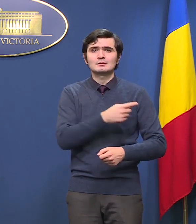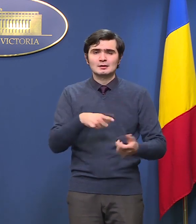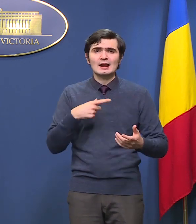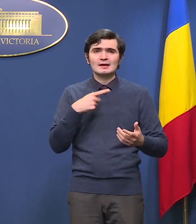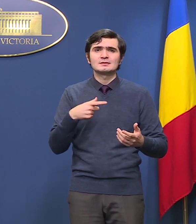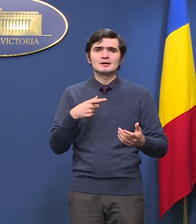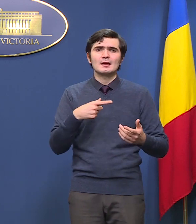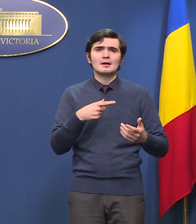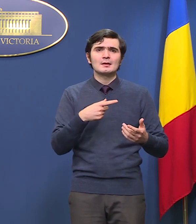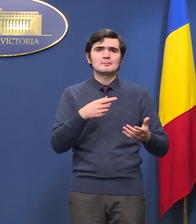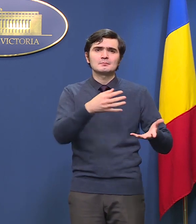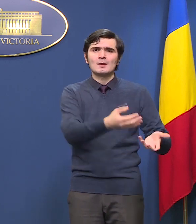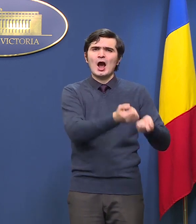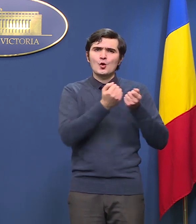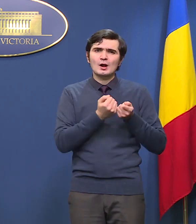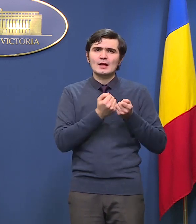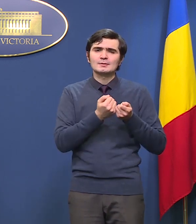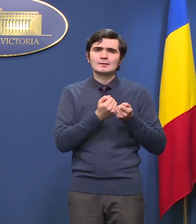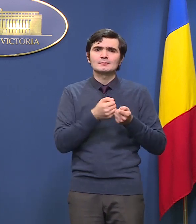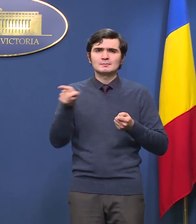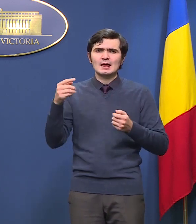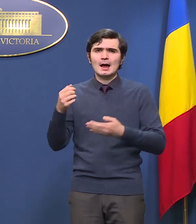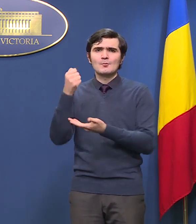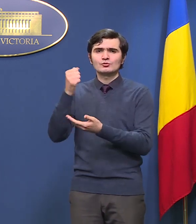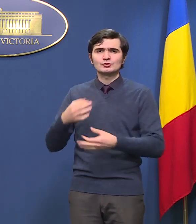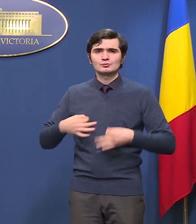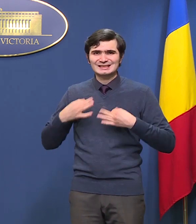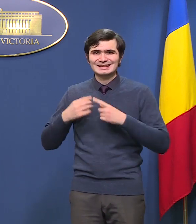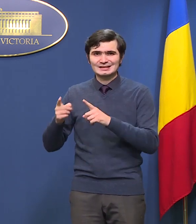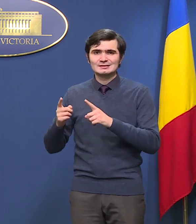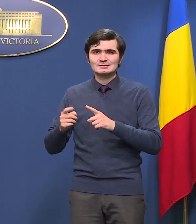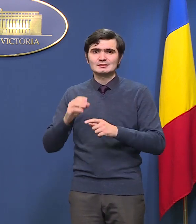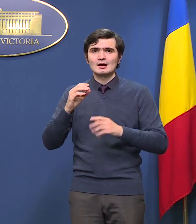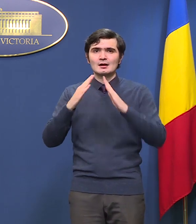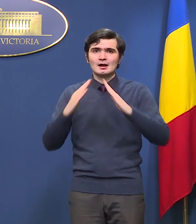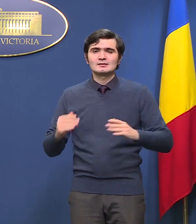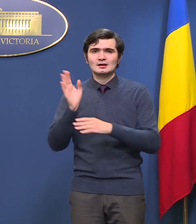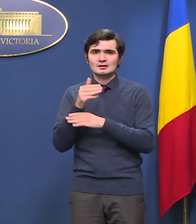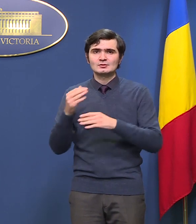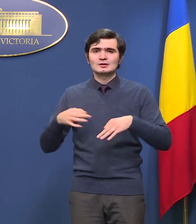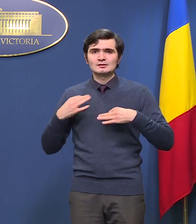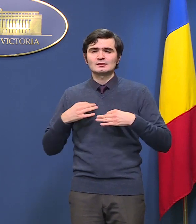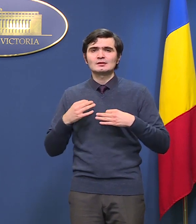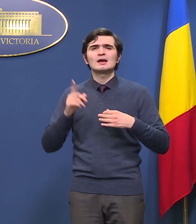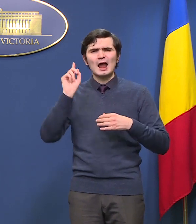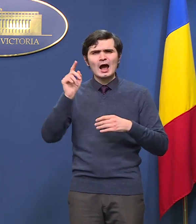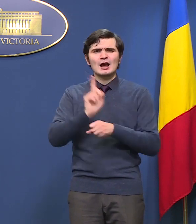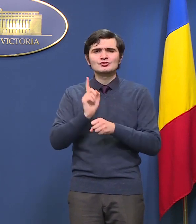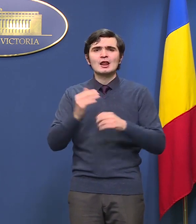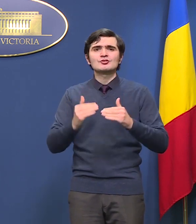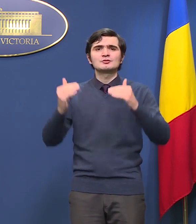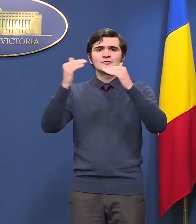la nivelul bugetului sănătății administrat de Casa Națională de Sănătate la nivelul lunii decembrie. De